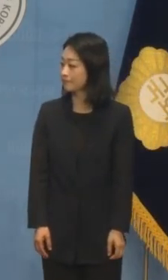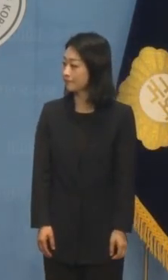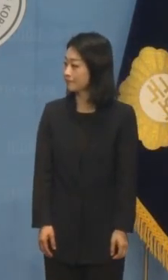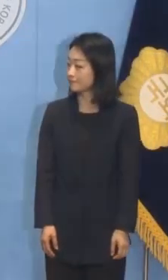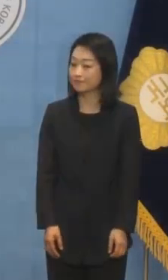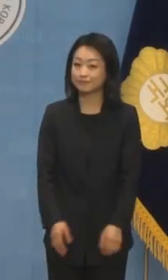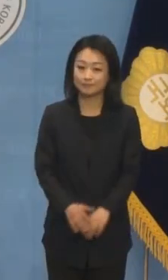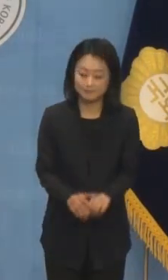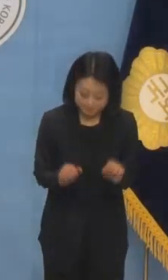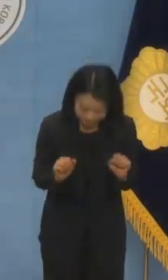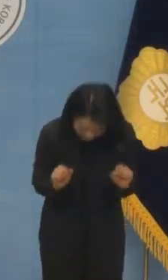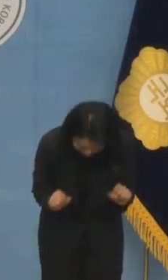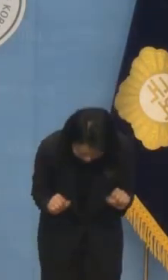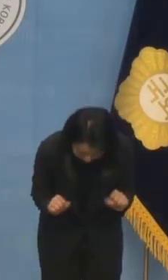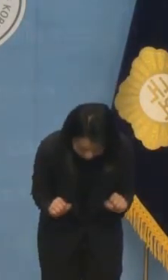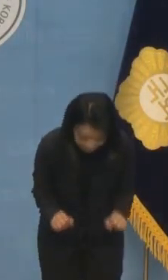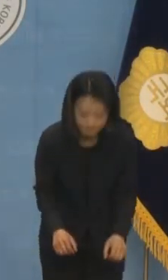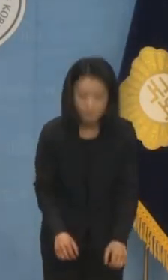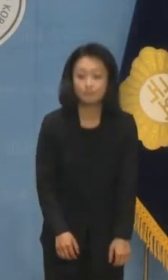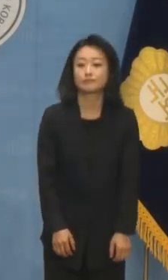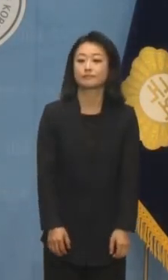먼저 인사드리겠습니다.